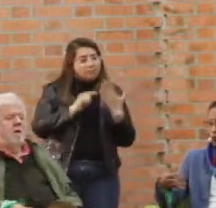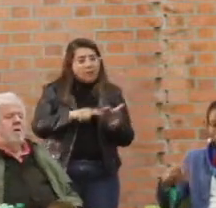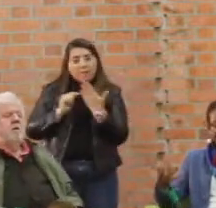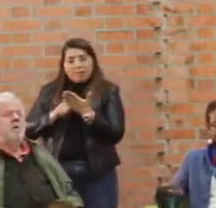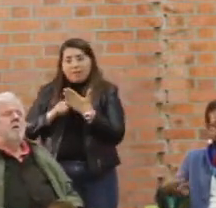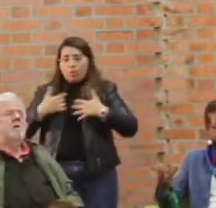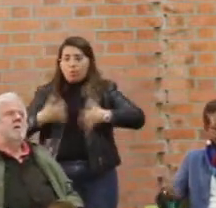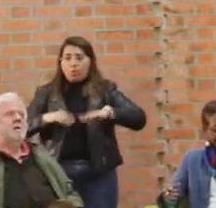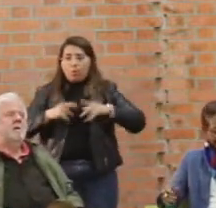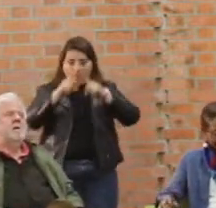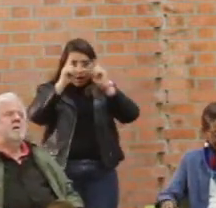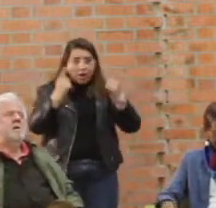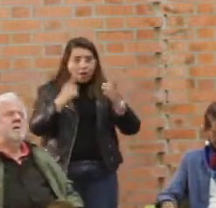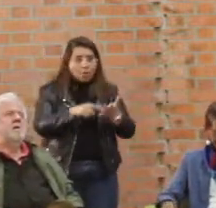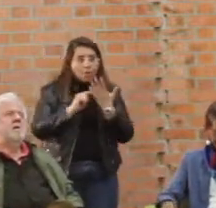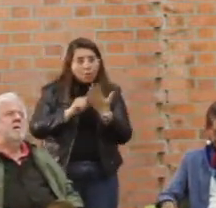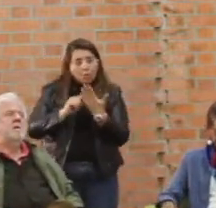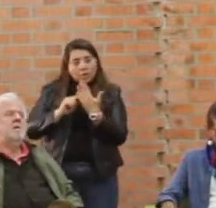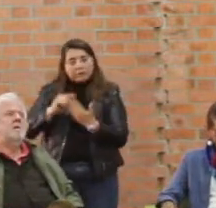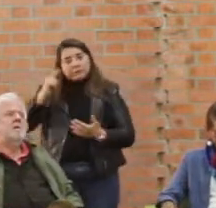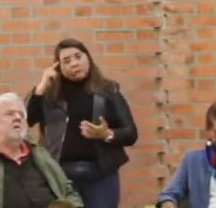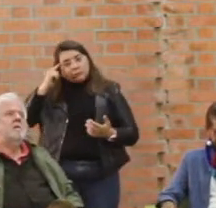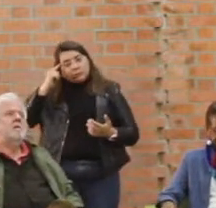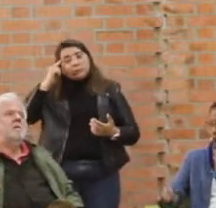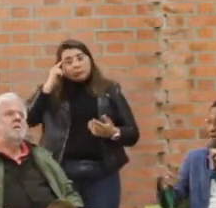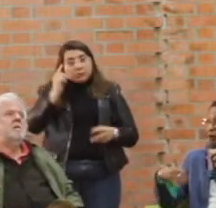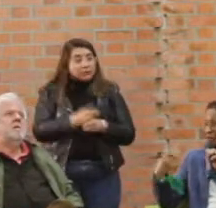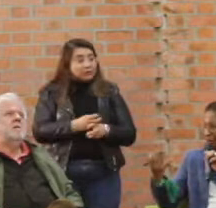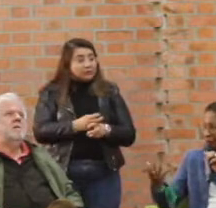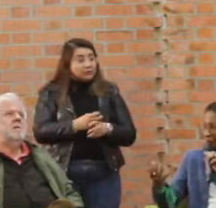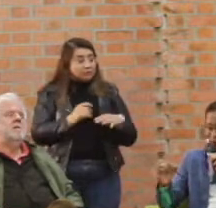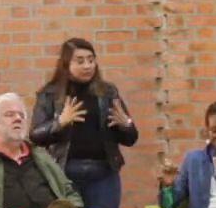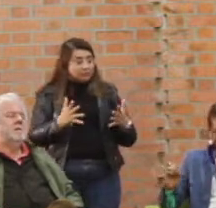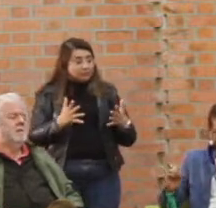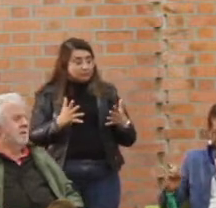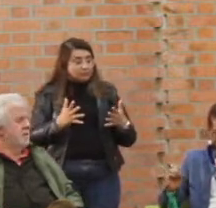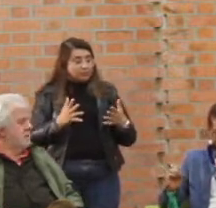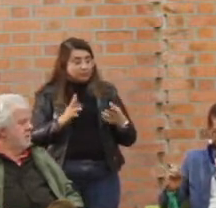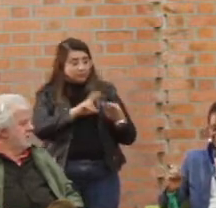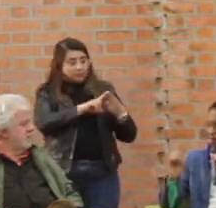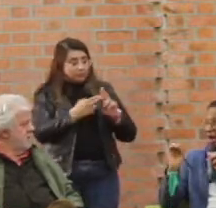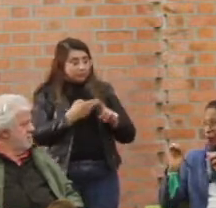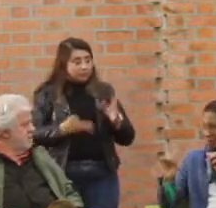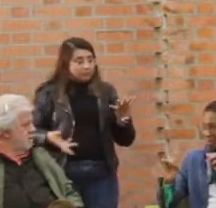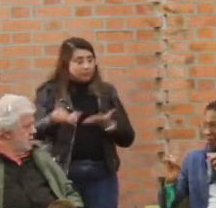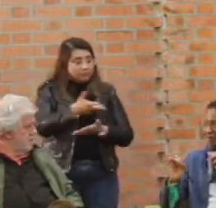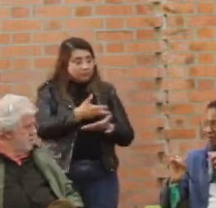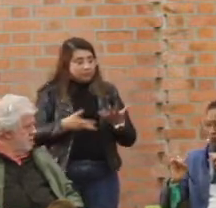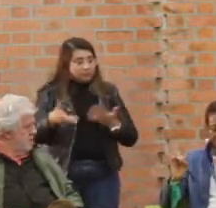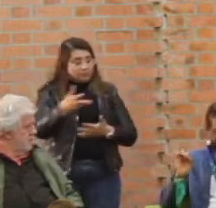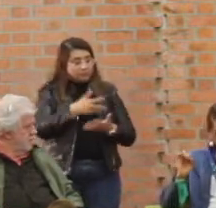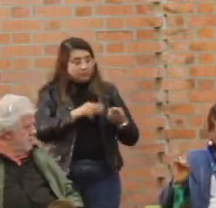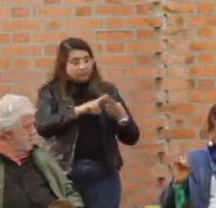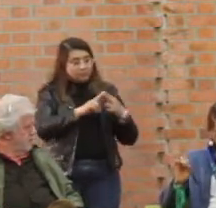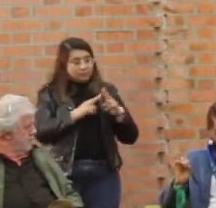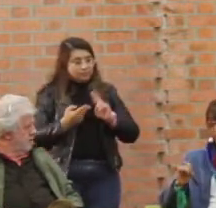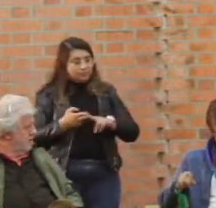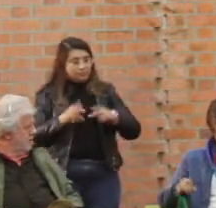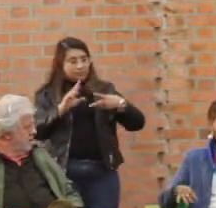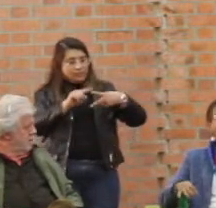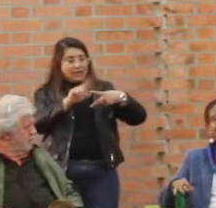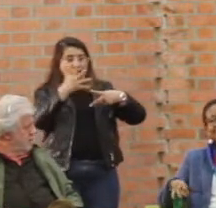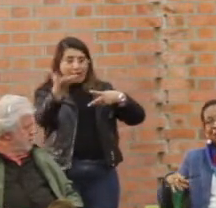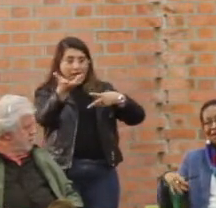perfilen a través de lo que ustedes han comentado entonces voy a continuar con la conversación abordando la segunda pregunta